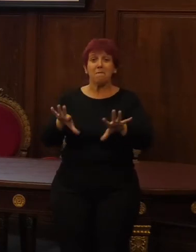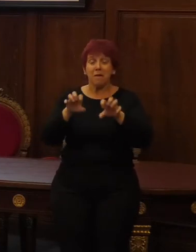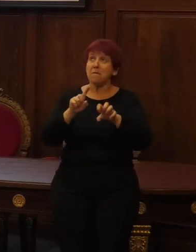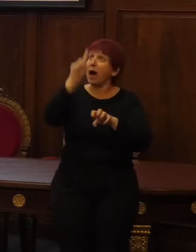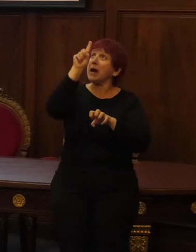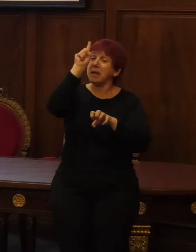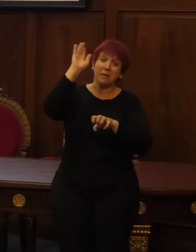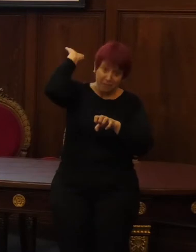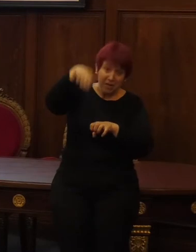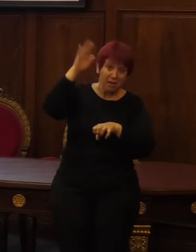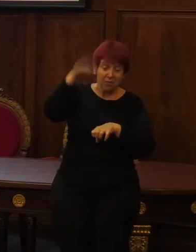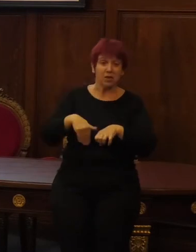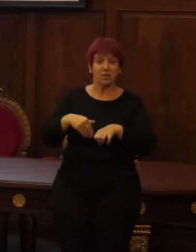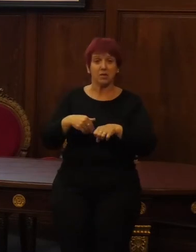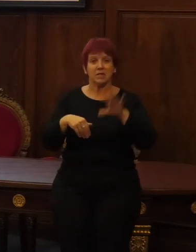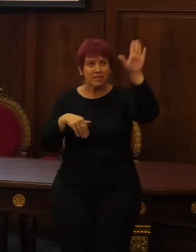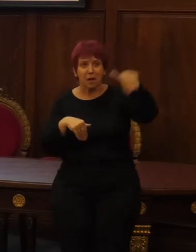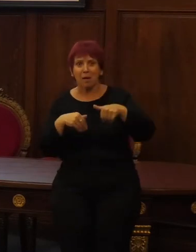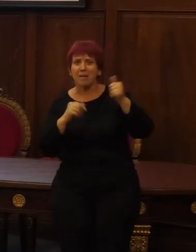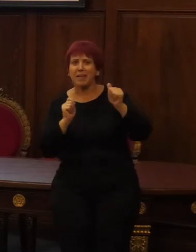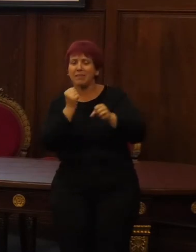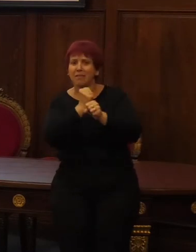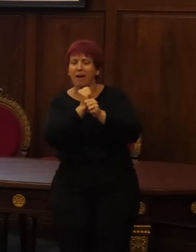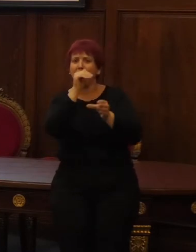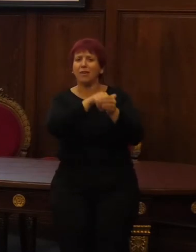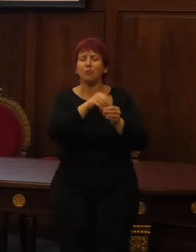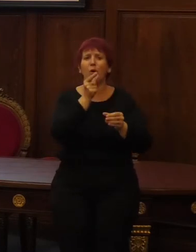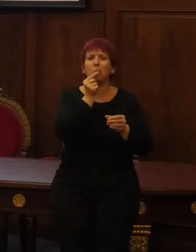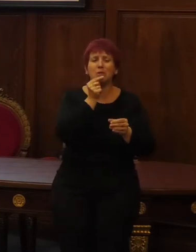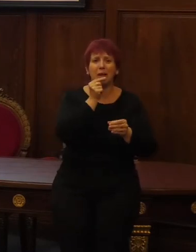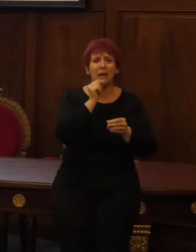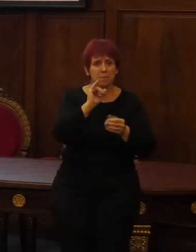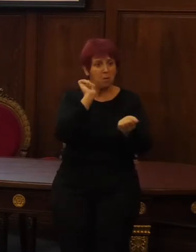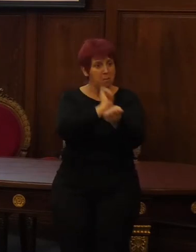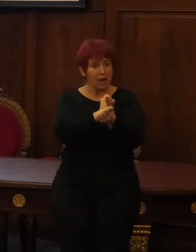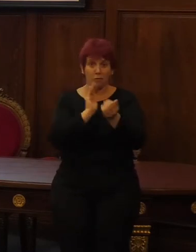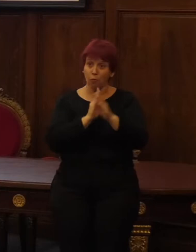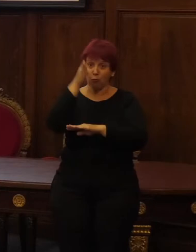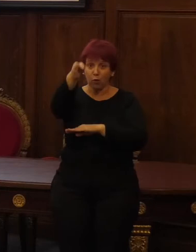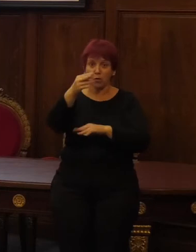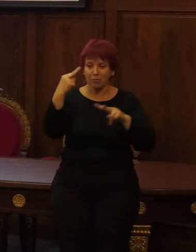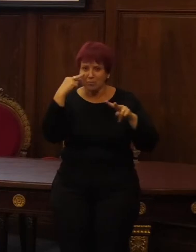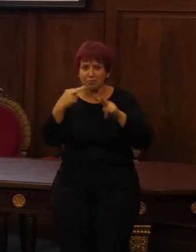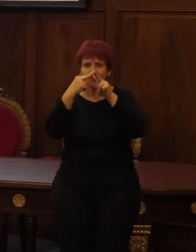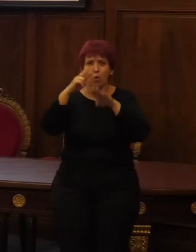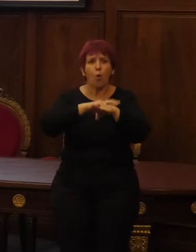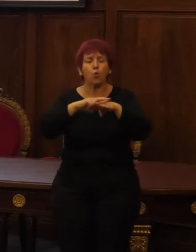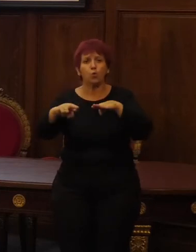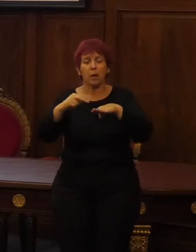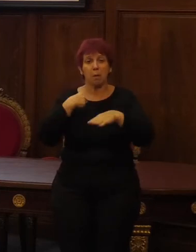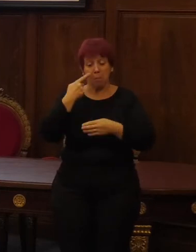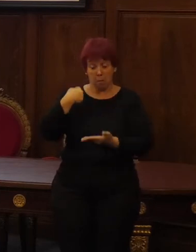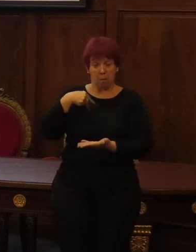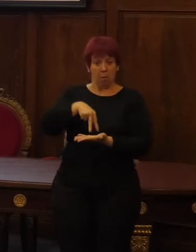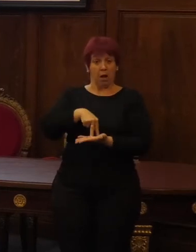arriba, llamé a la vieja al sanatorio, luego fuimos a la jefatura, de ahí nos mandaron para el penal, lo encontramos en la ruta, el viejo